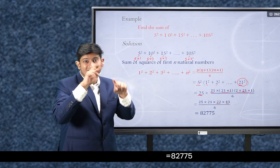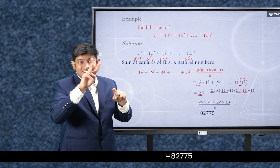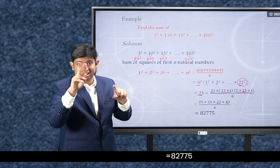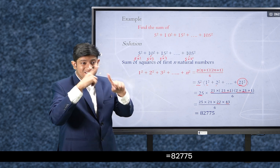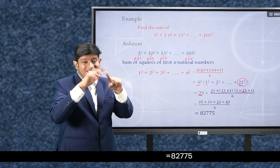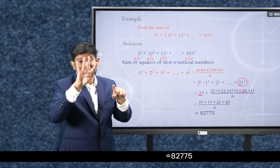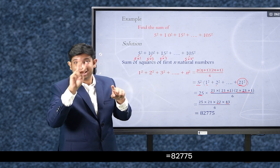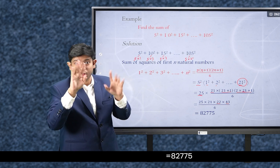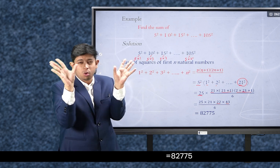82,775.